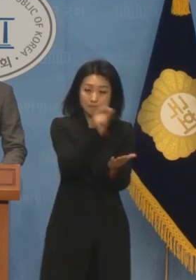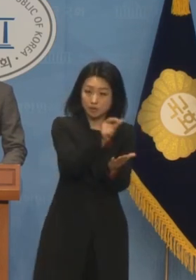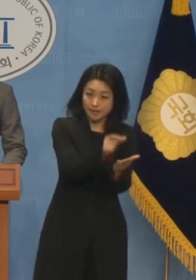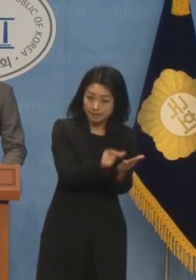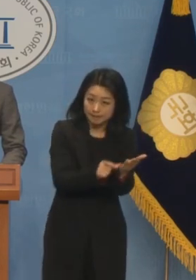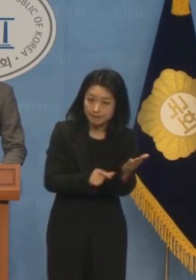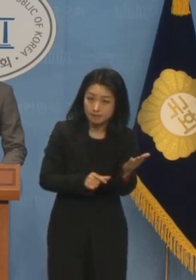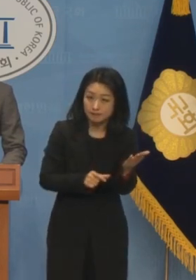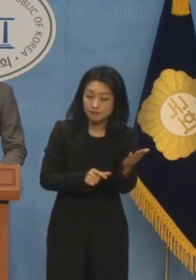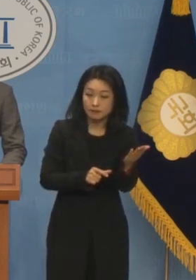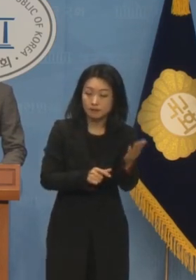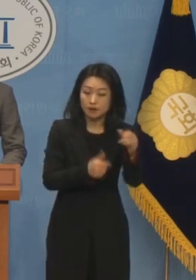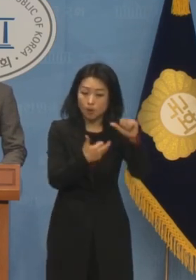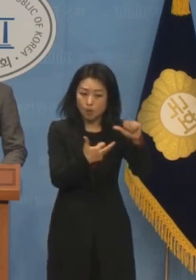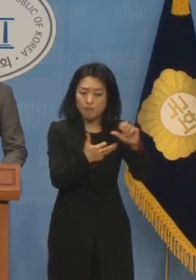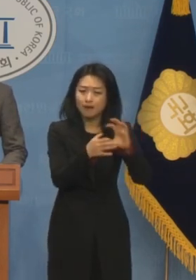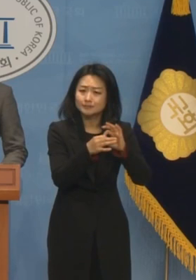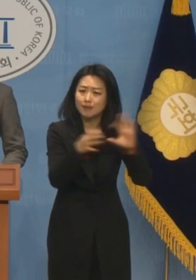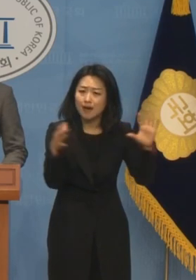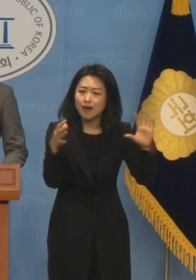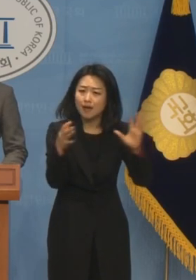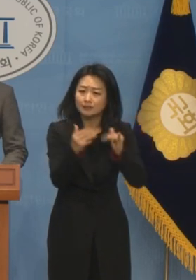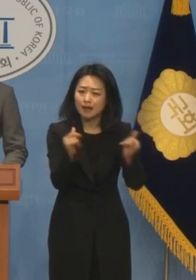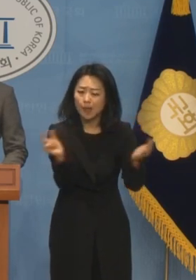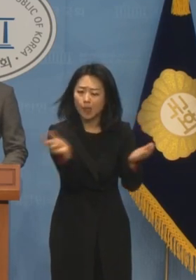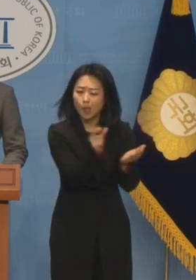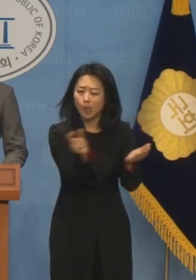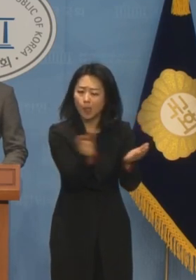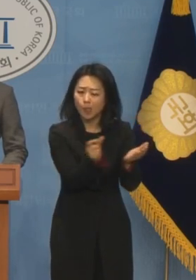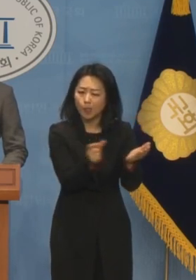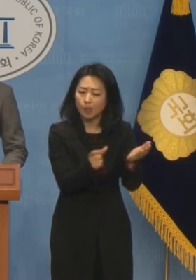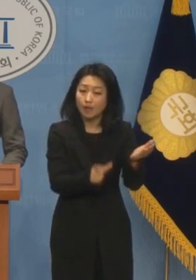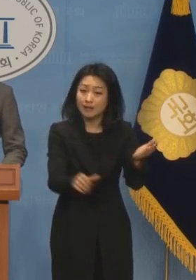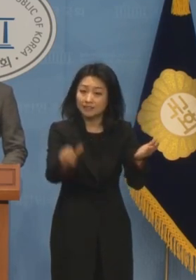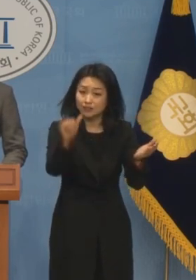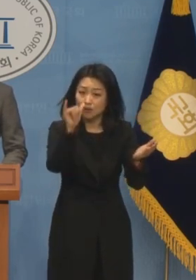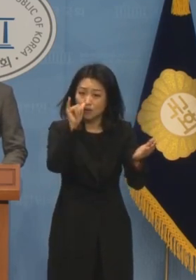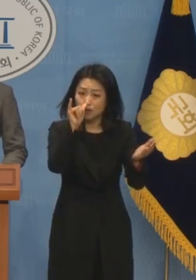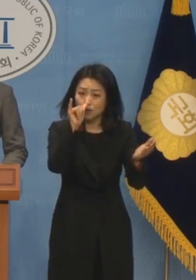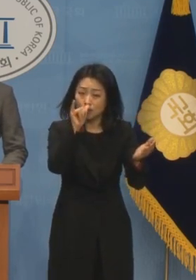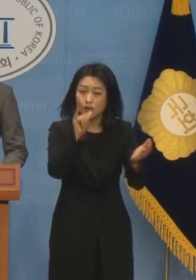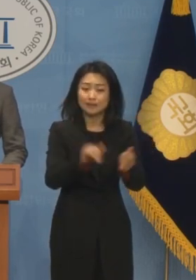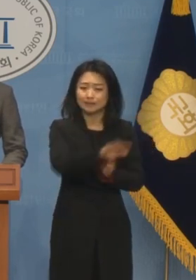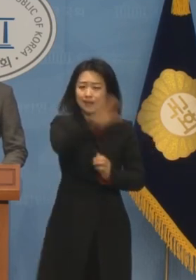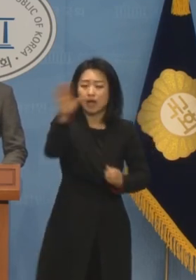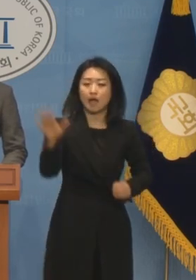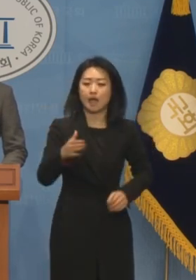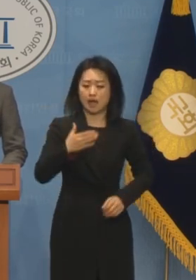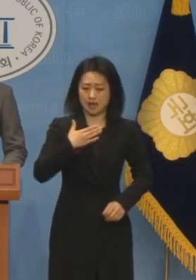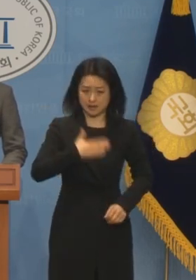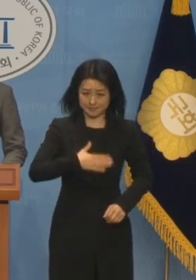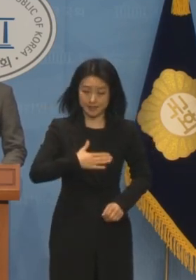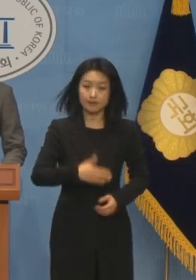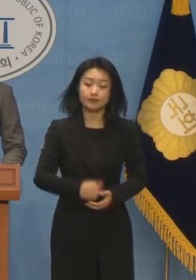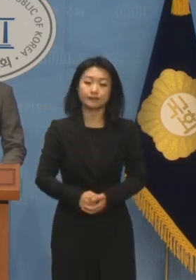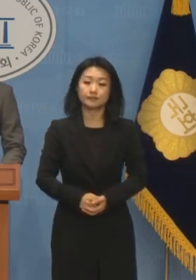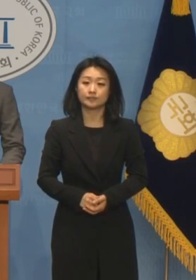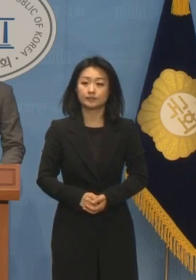명단에 5.18과 무관한 인사들이 포함되어 있다는 것은 공공연한